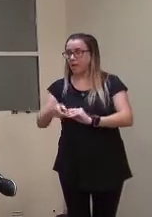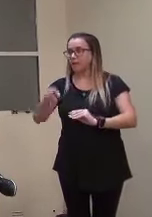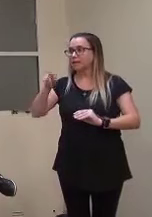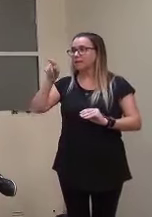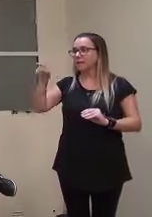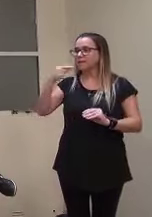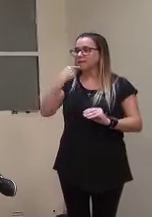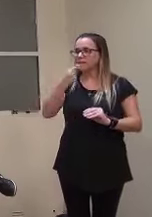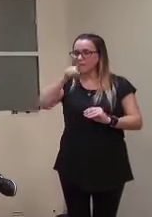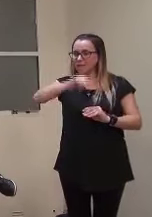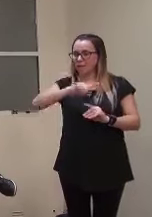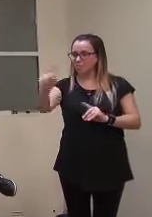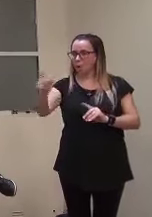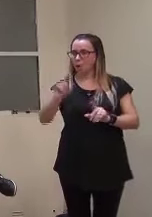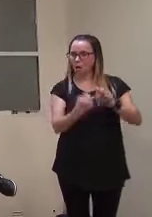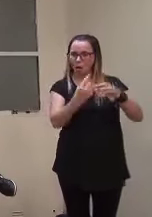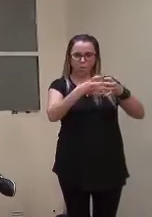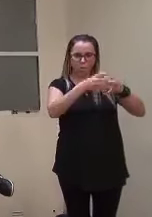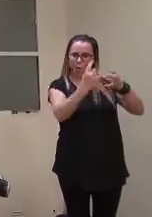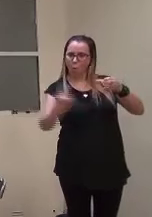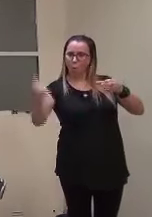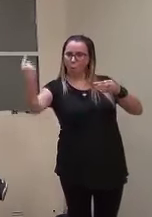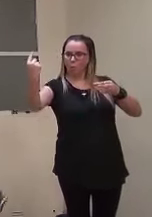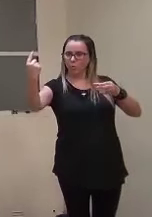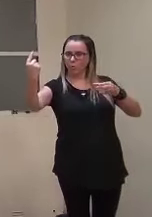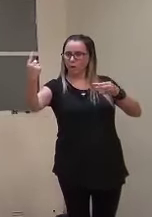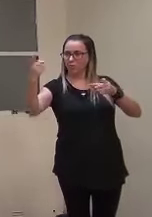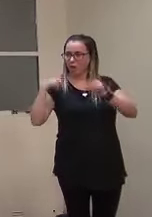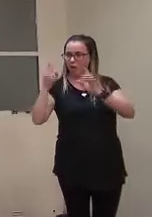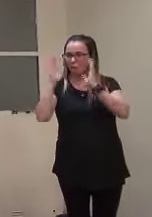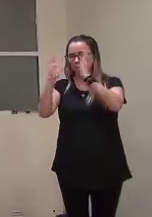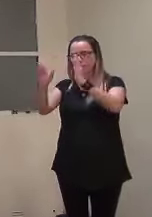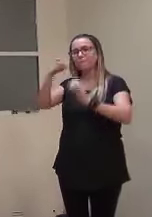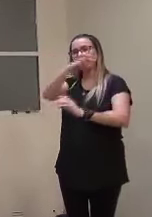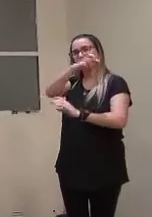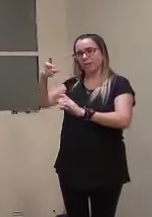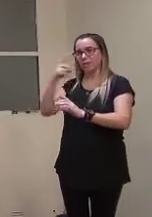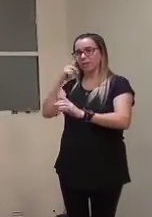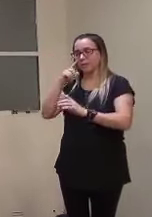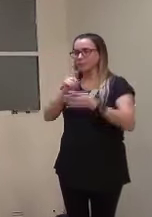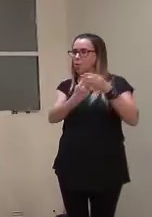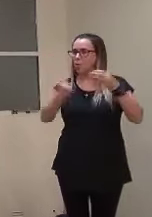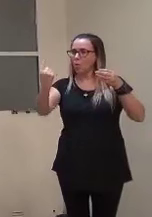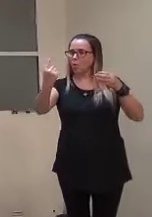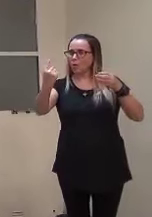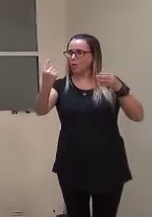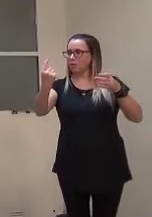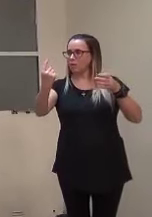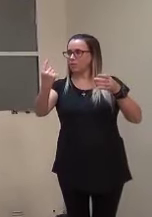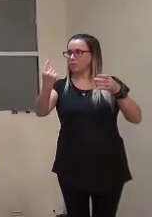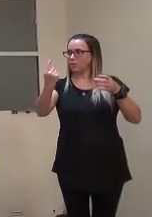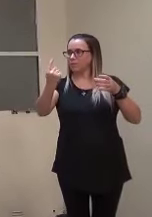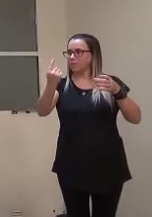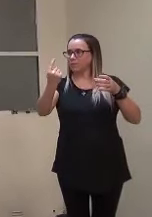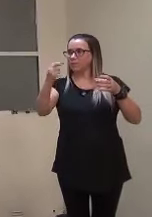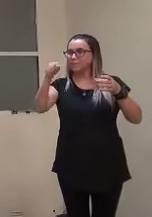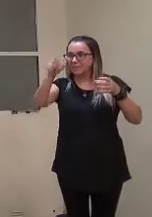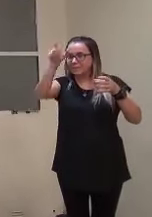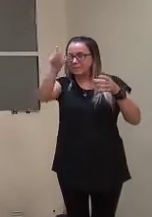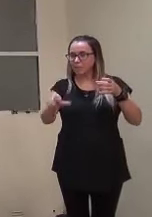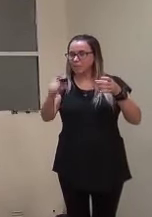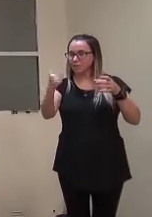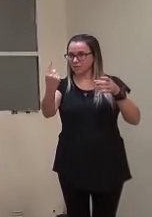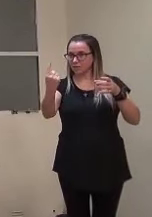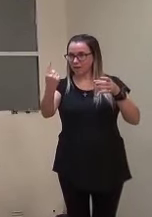lo excepcional podría ir con el pp y de qué manera y si